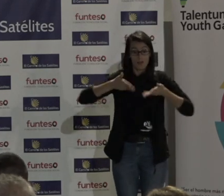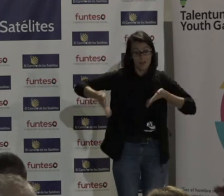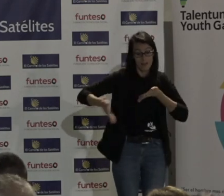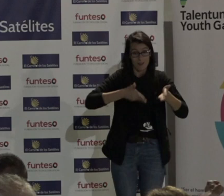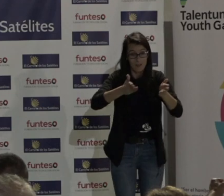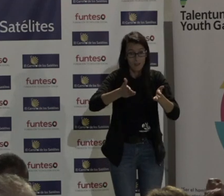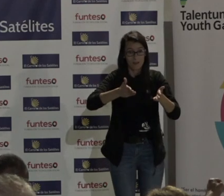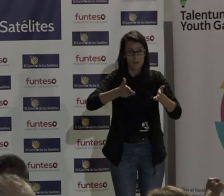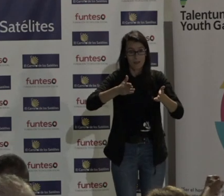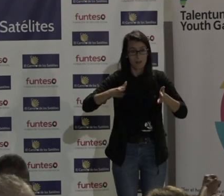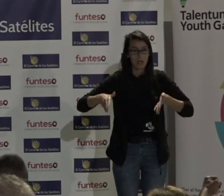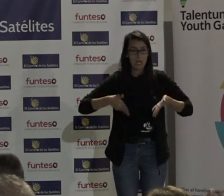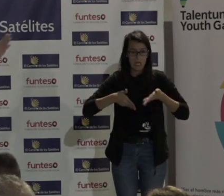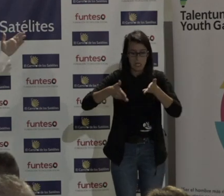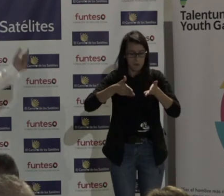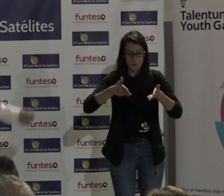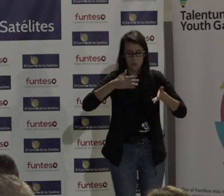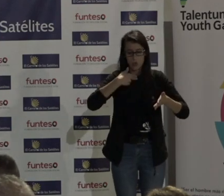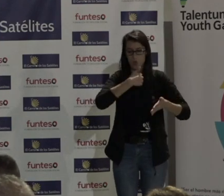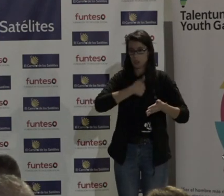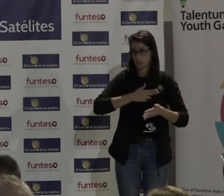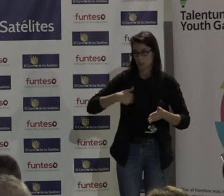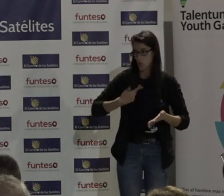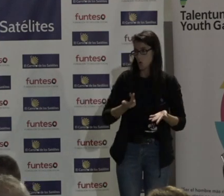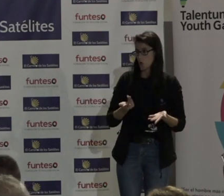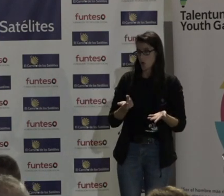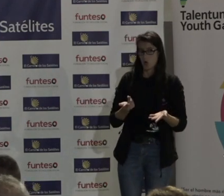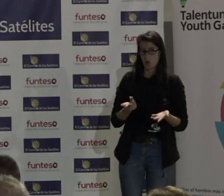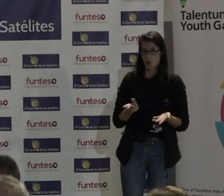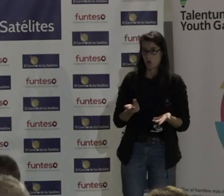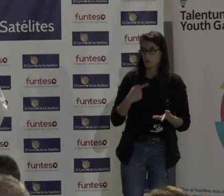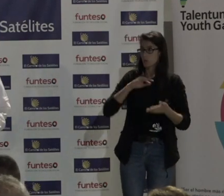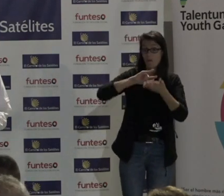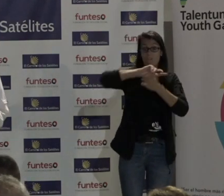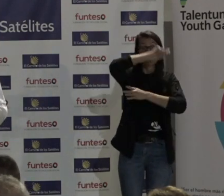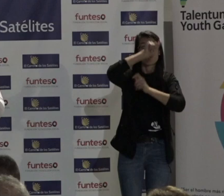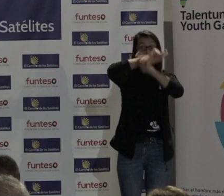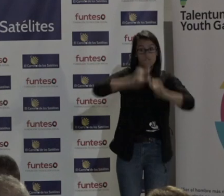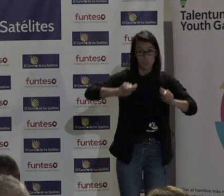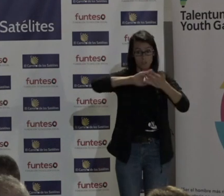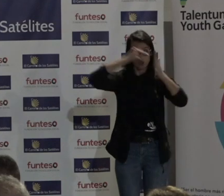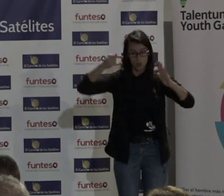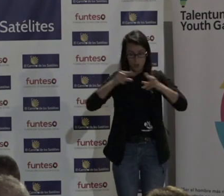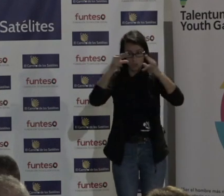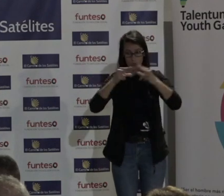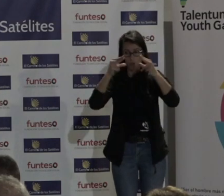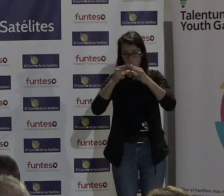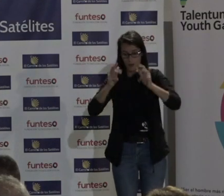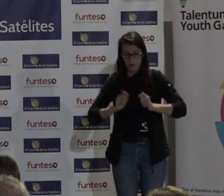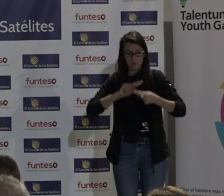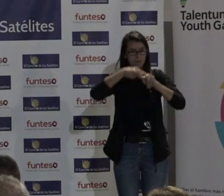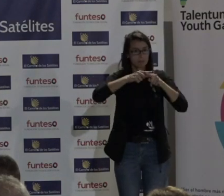camino, como están haciendo tanto Tan Yauz como Funteso, para